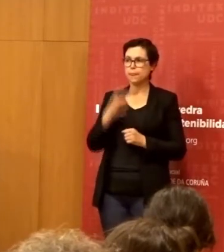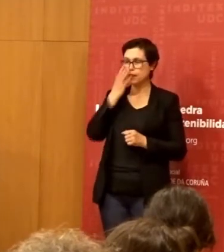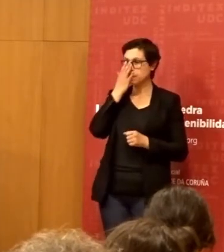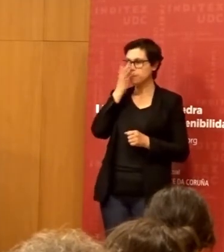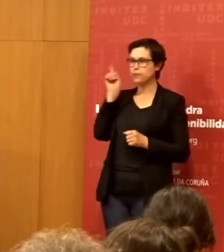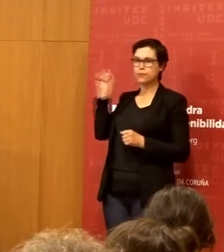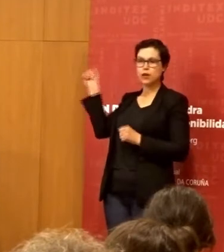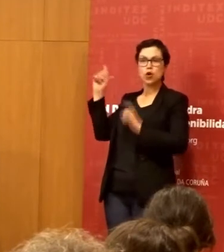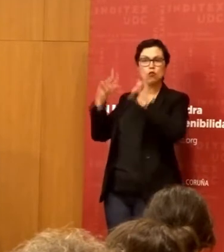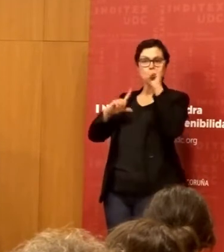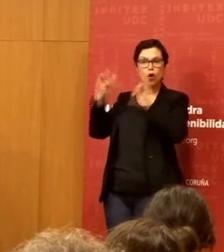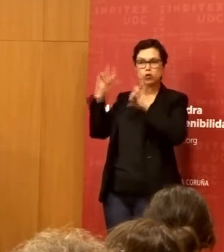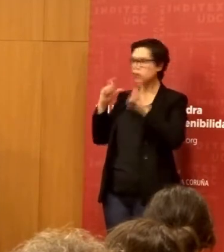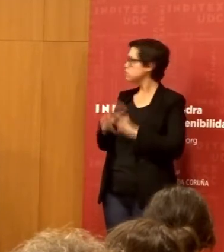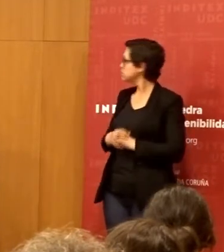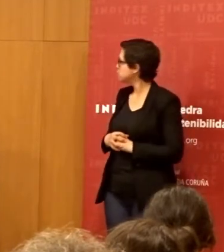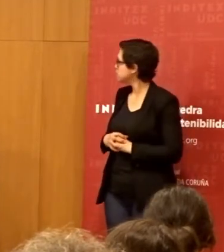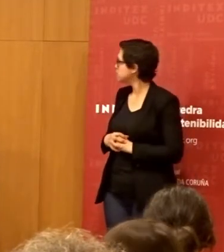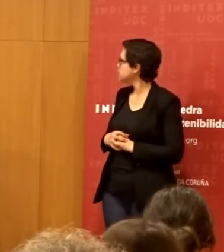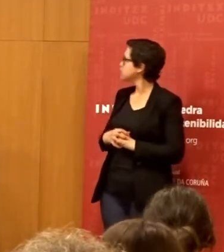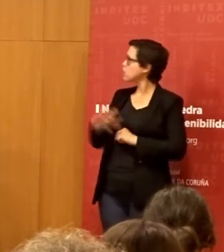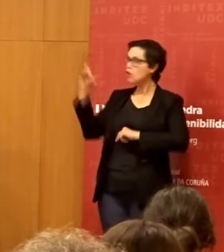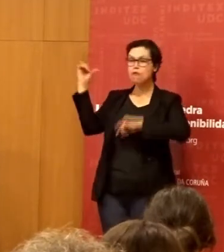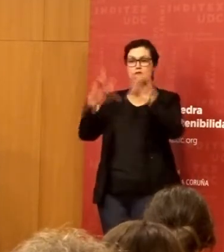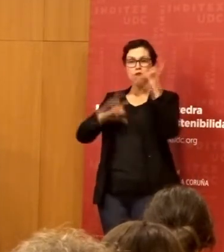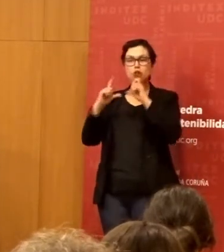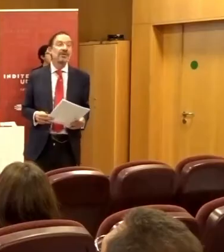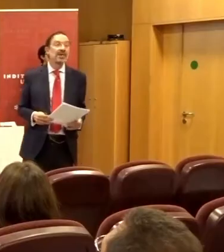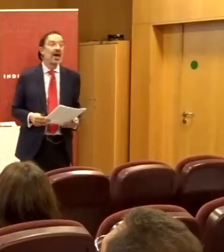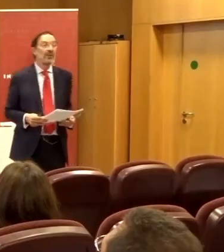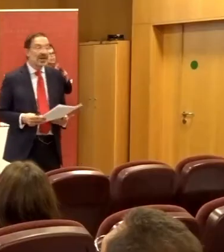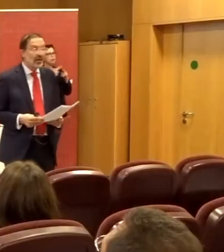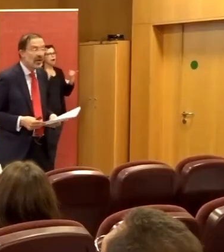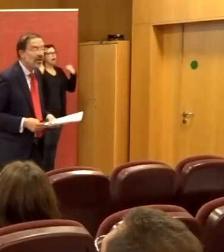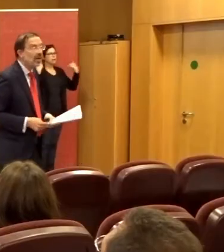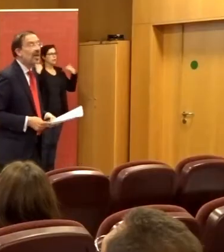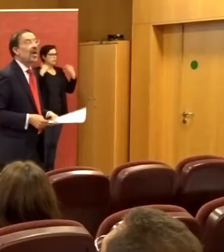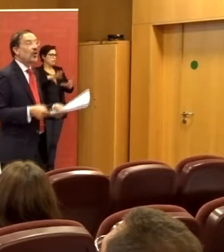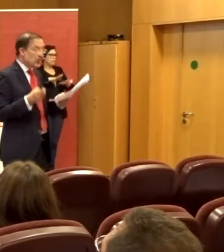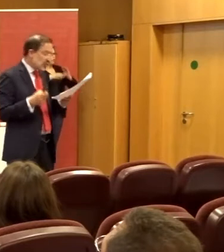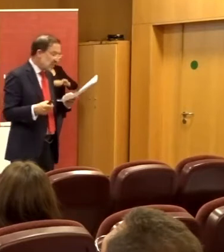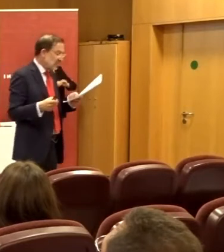Esa foto recoge una experiencia muy interesante, que es que tenemos una asignatura que se llama Actividad Física Aplicada, que